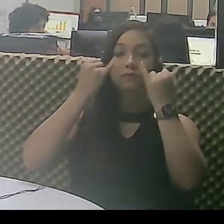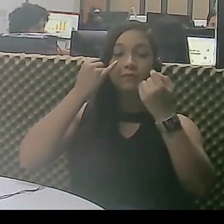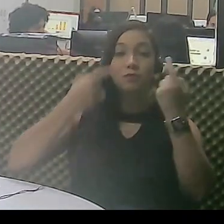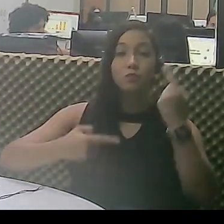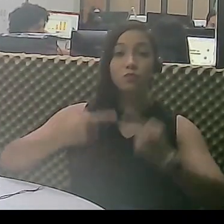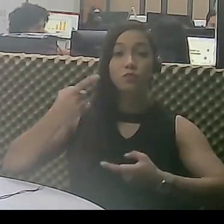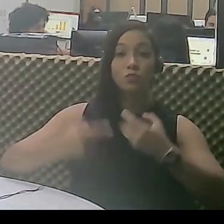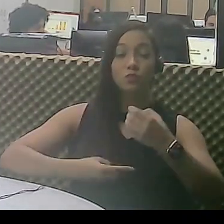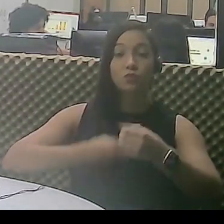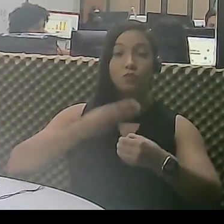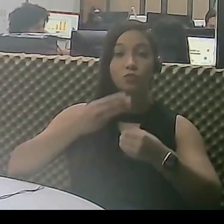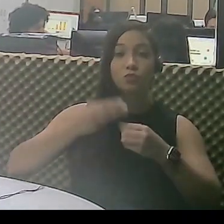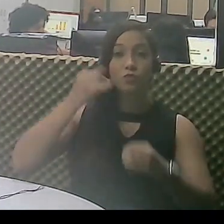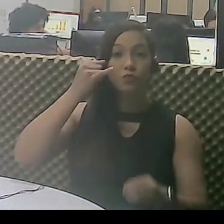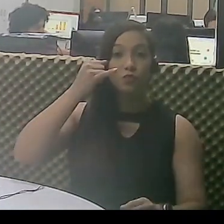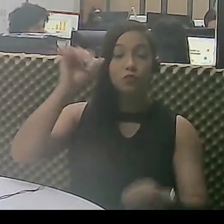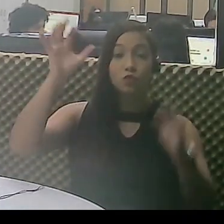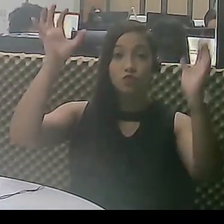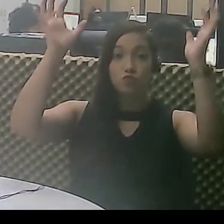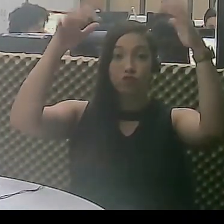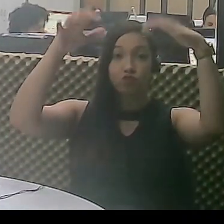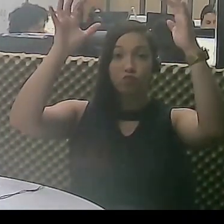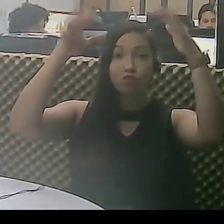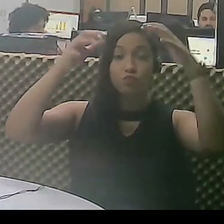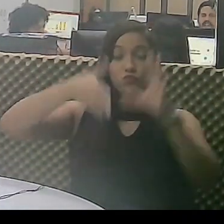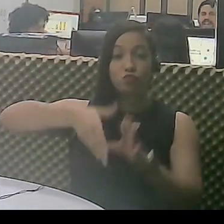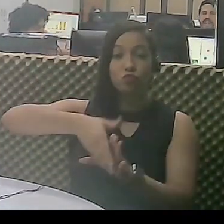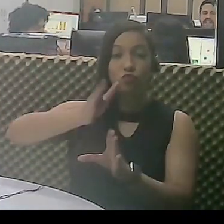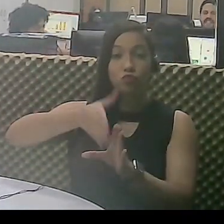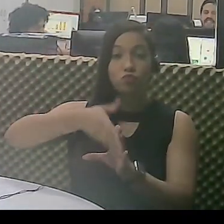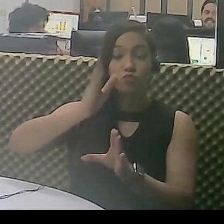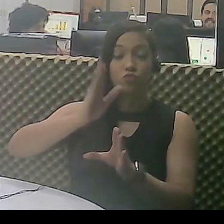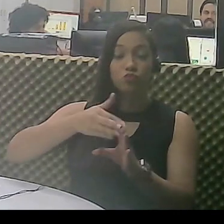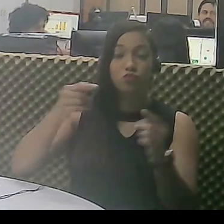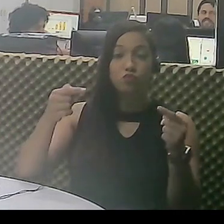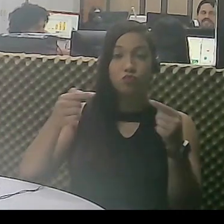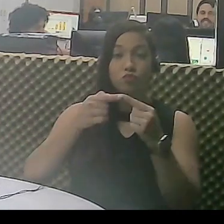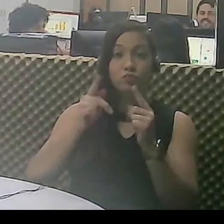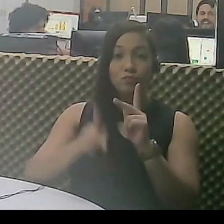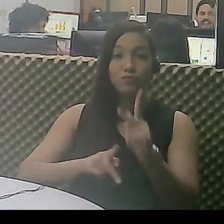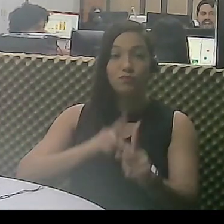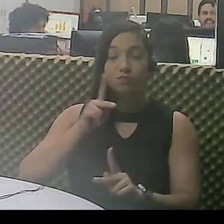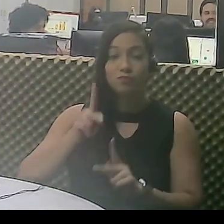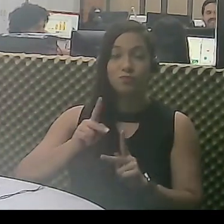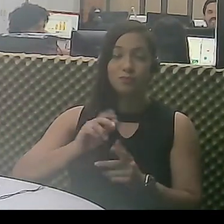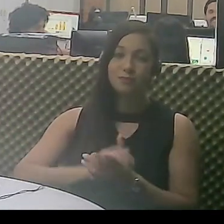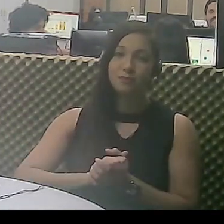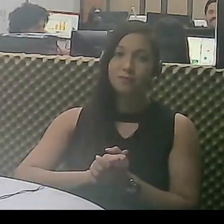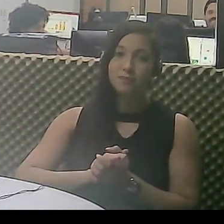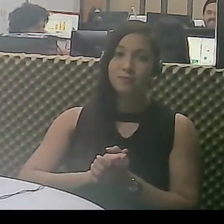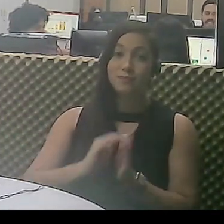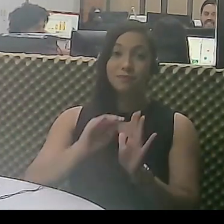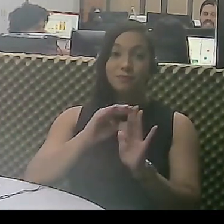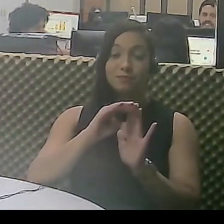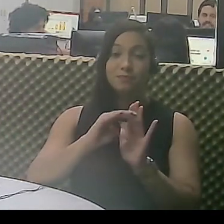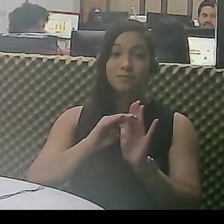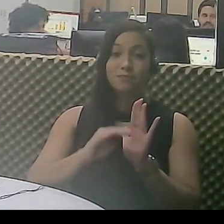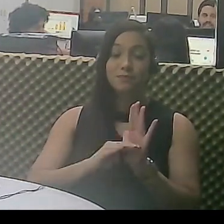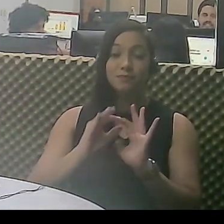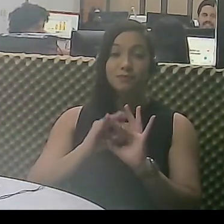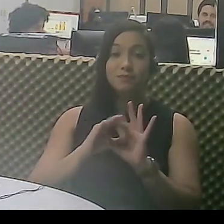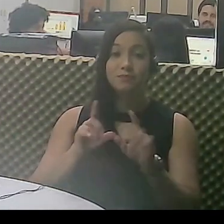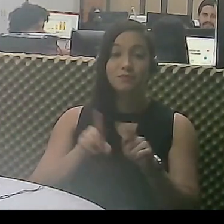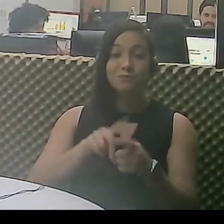políticas municipais de prevenção às chuvas e orientações precisas à população. O plano também está disponível